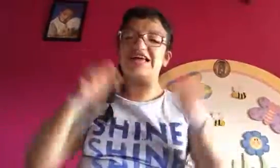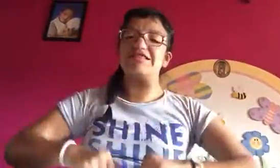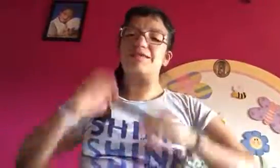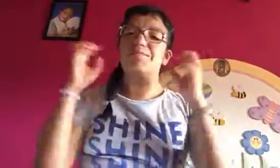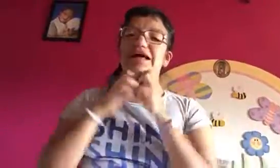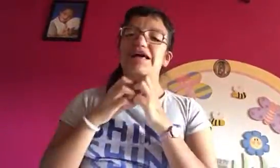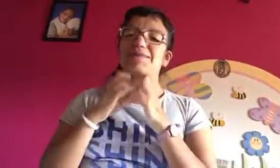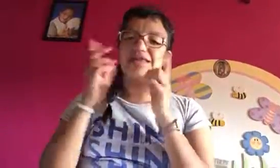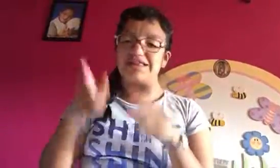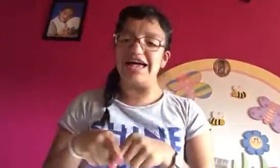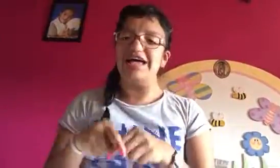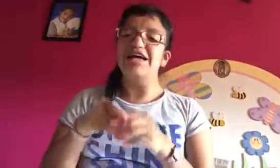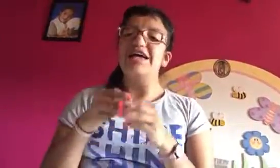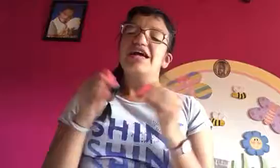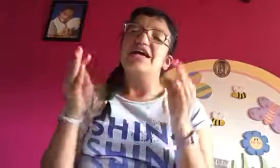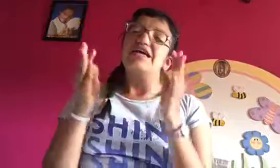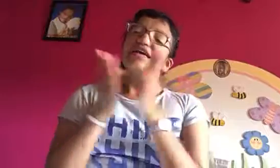cante para mañana. Y